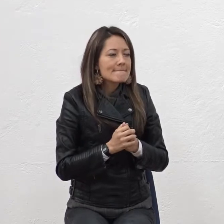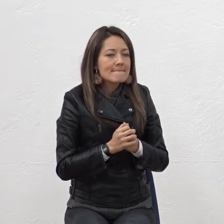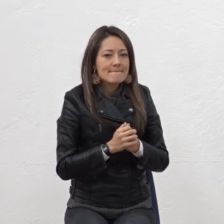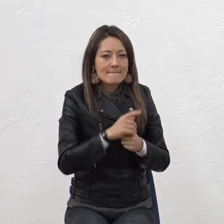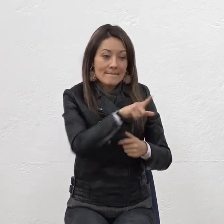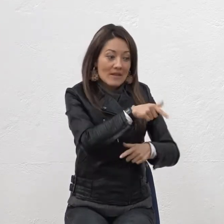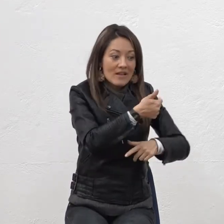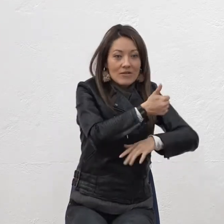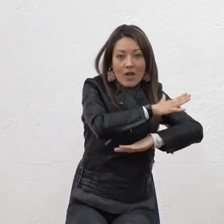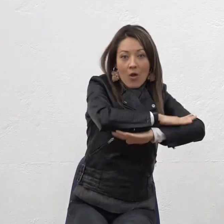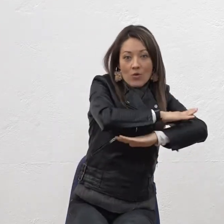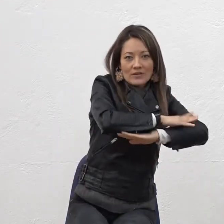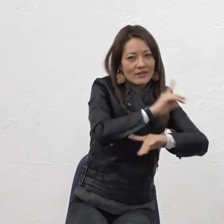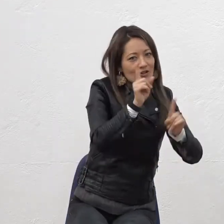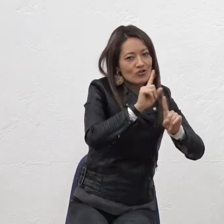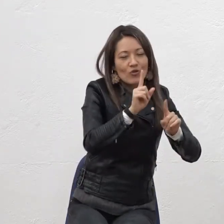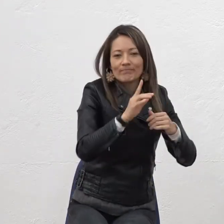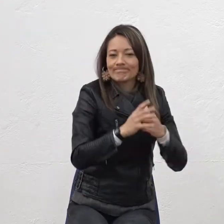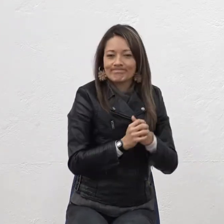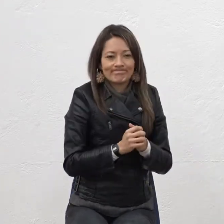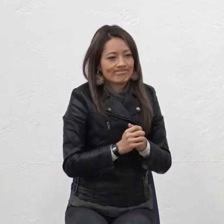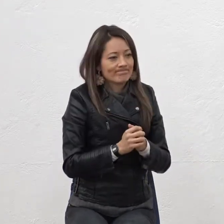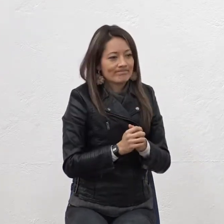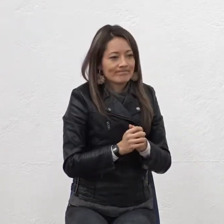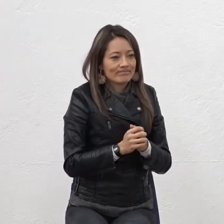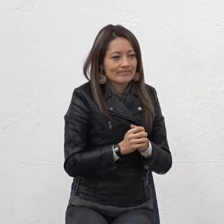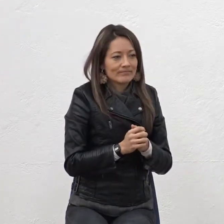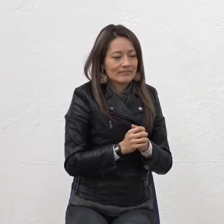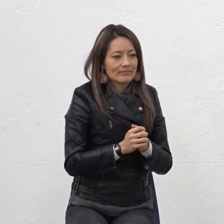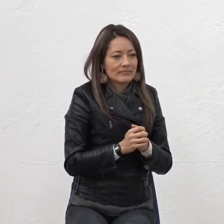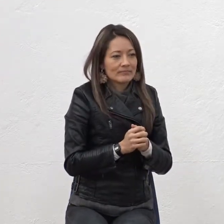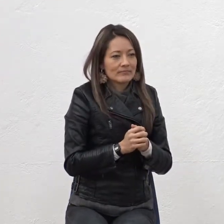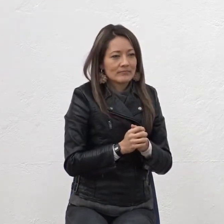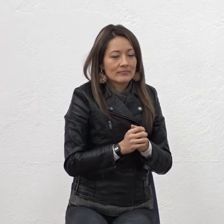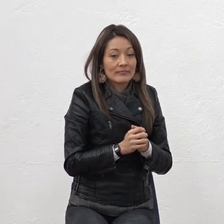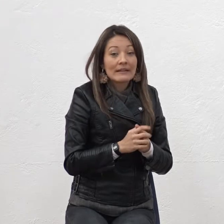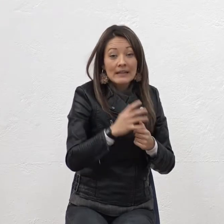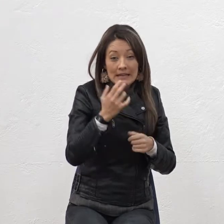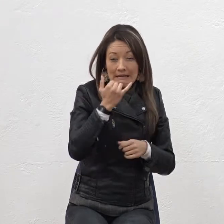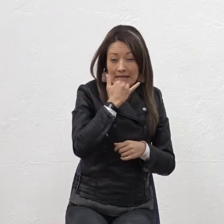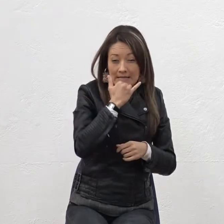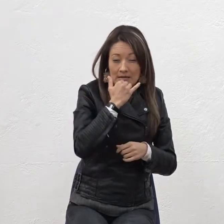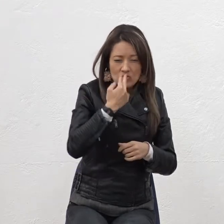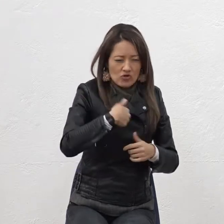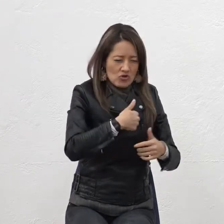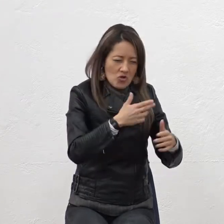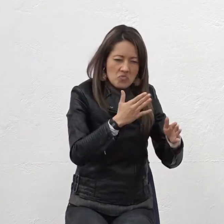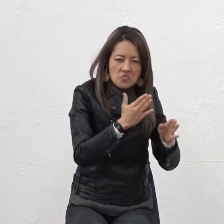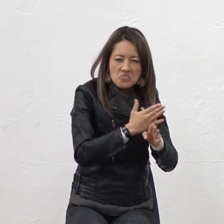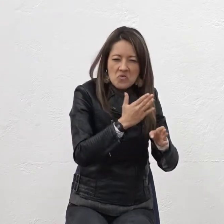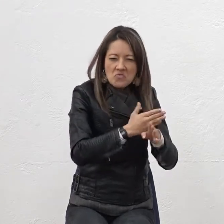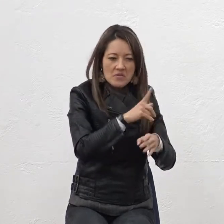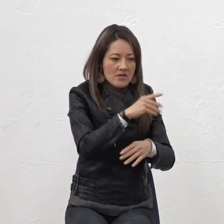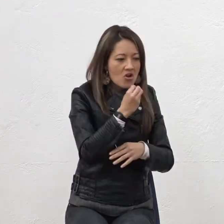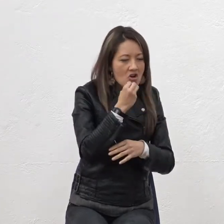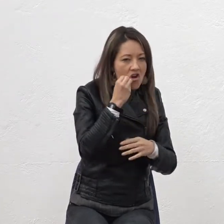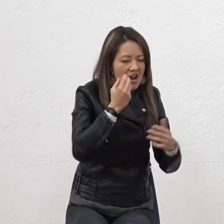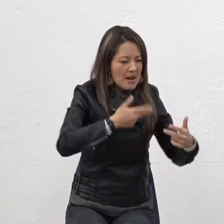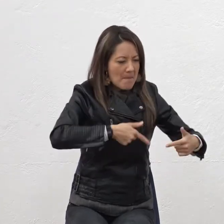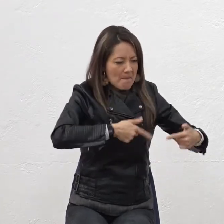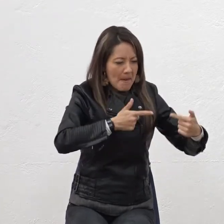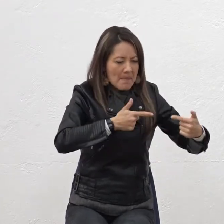muy juicioso. No era muy juicioso, Tato. Y estábamos teniendo roces en el